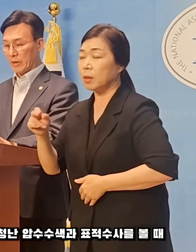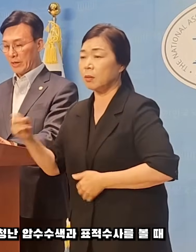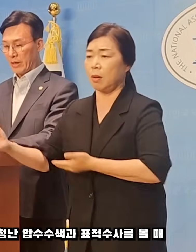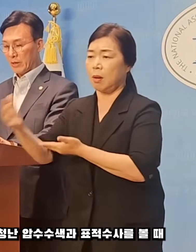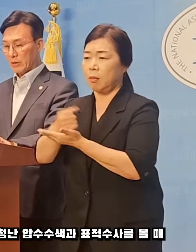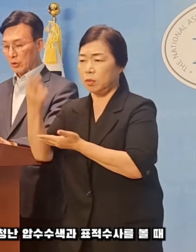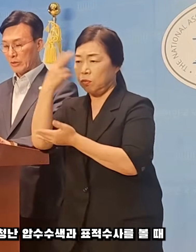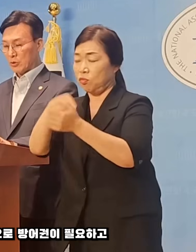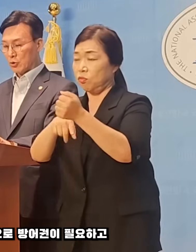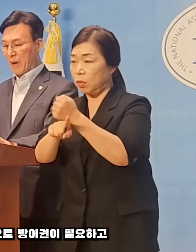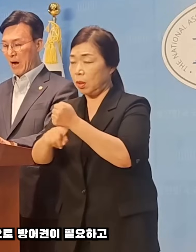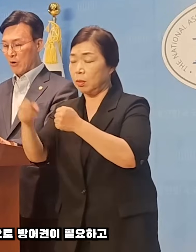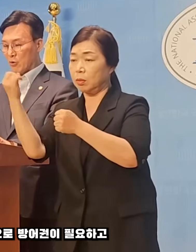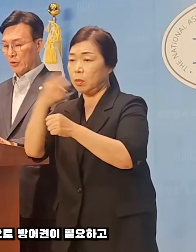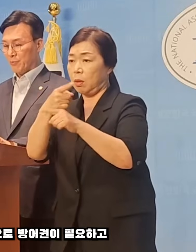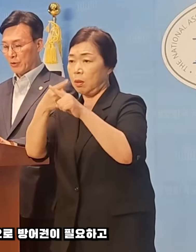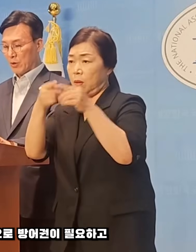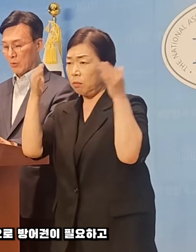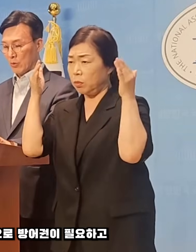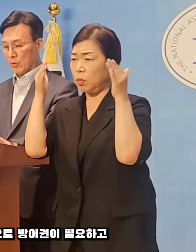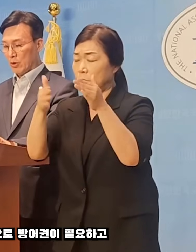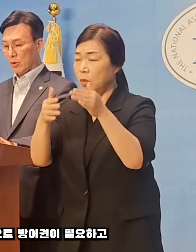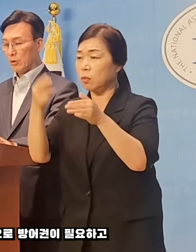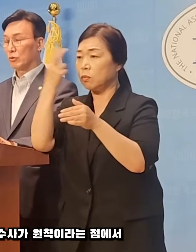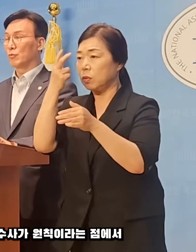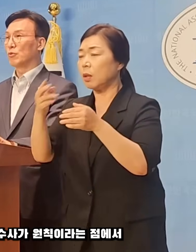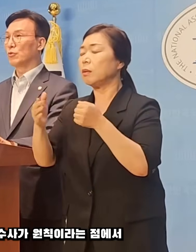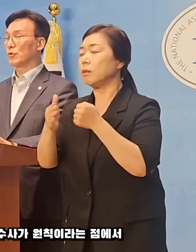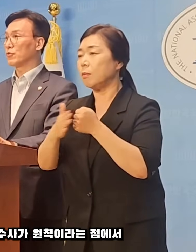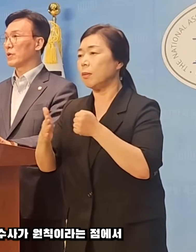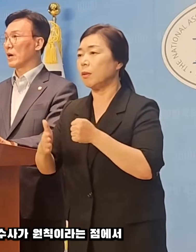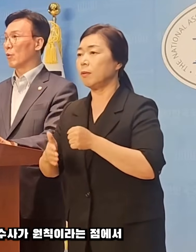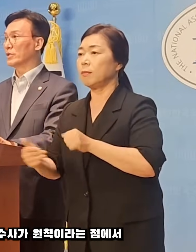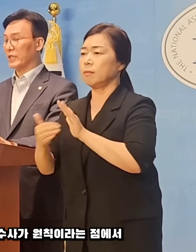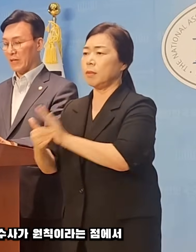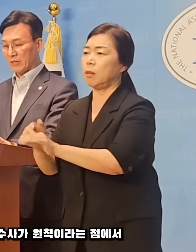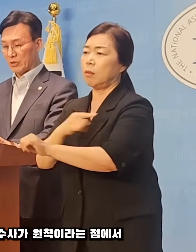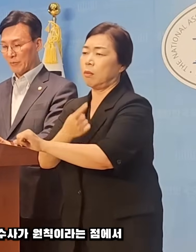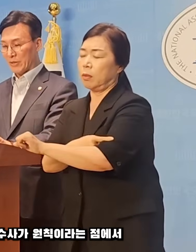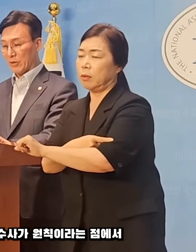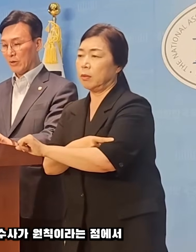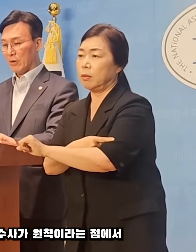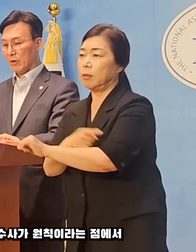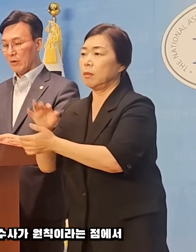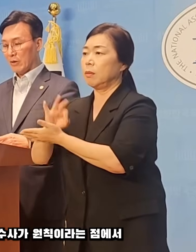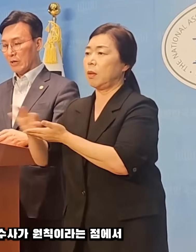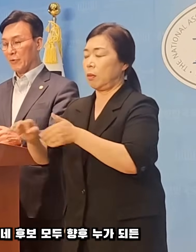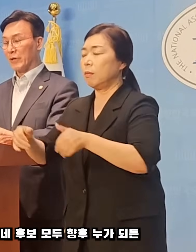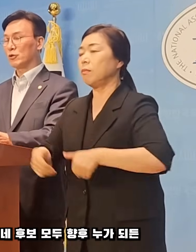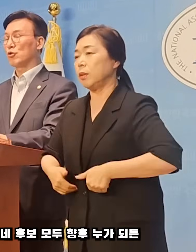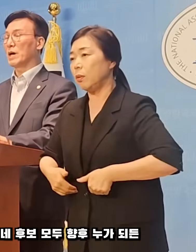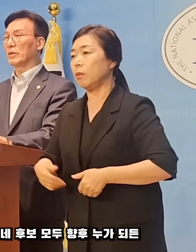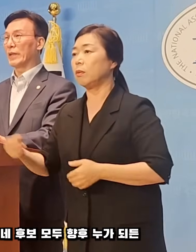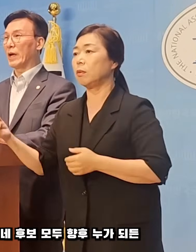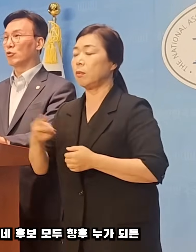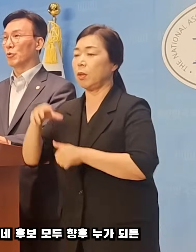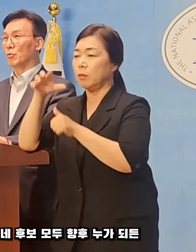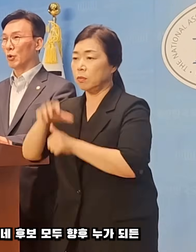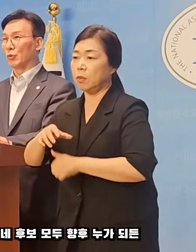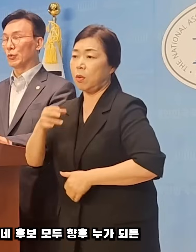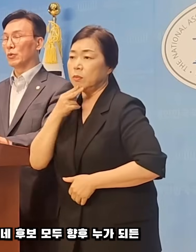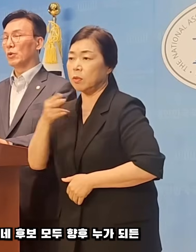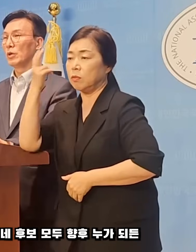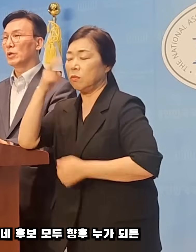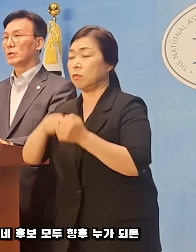표적수사를 볼 때 절대적으로 방어권이 필요하고 또 불구속 수사가 원칙이라는 점에서 이번에 출마한 네